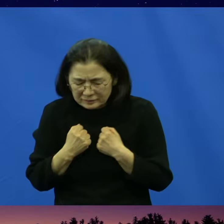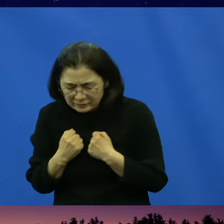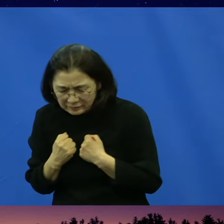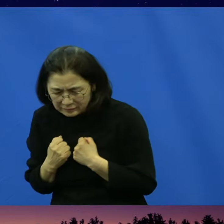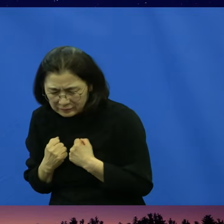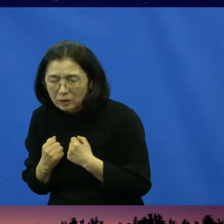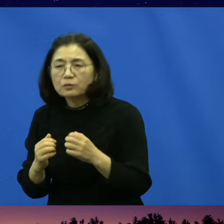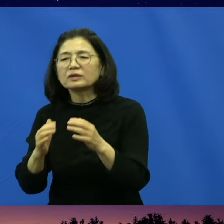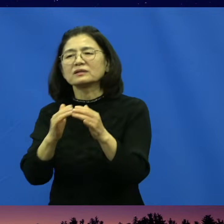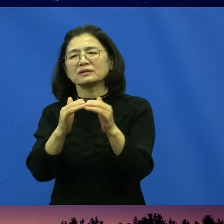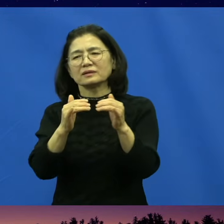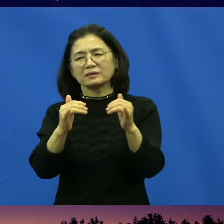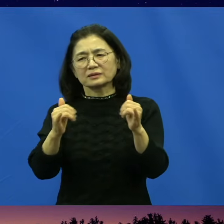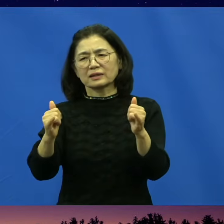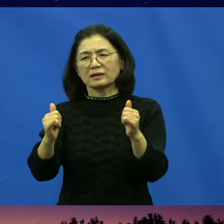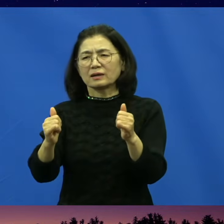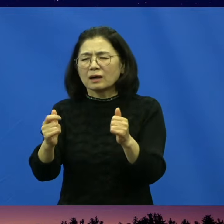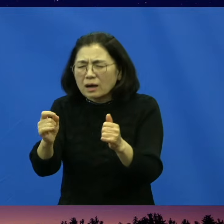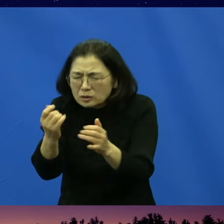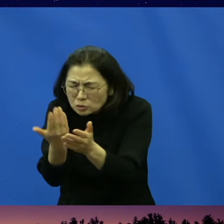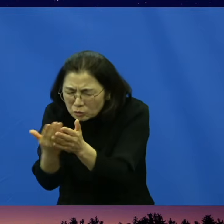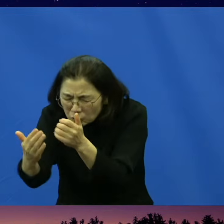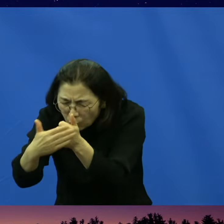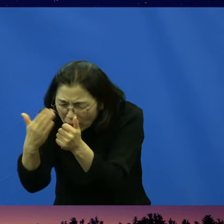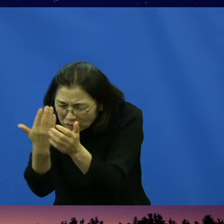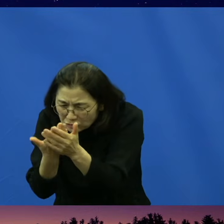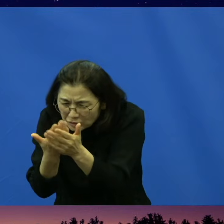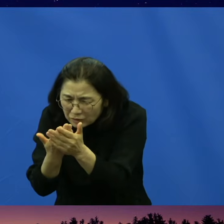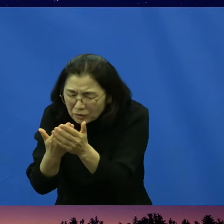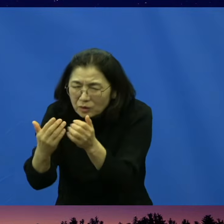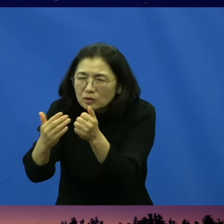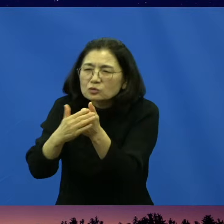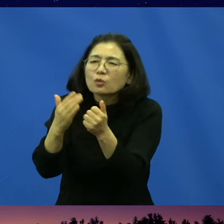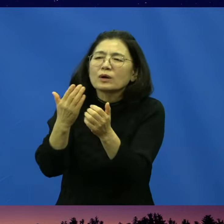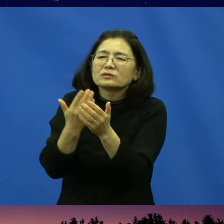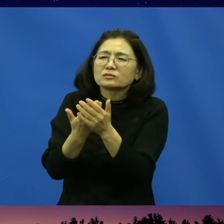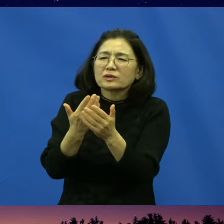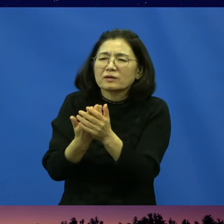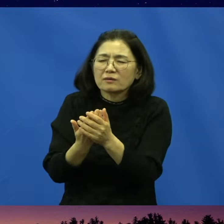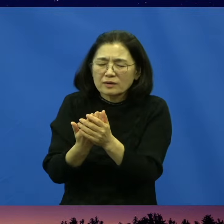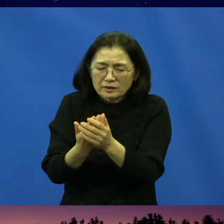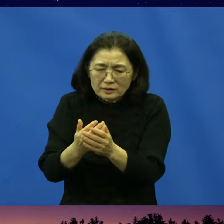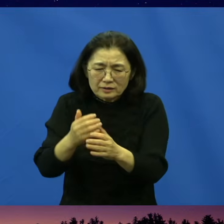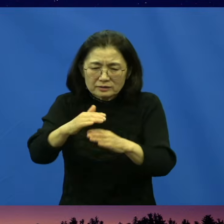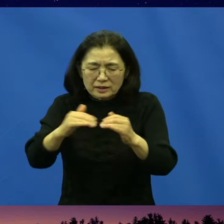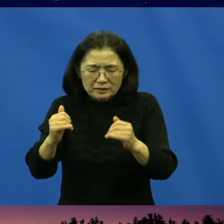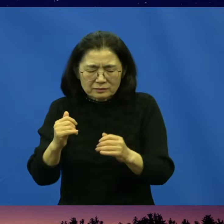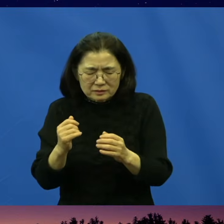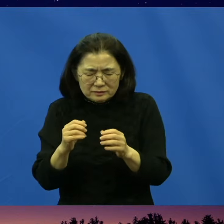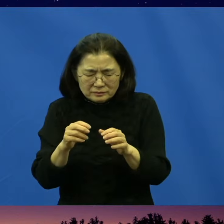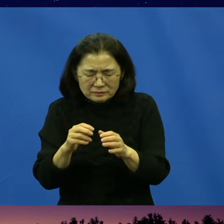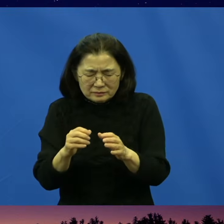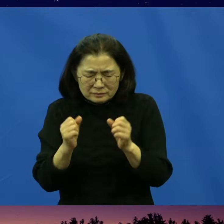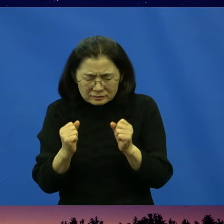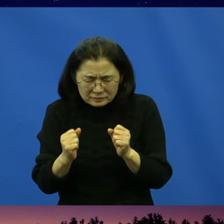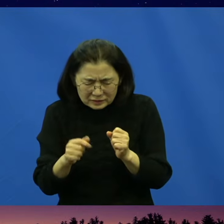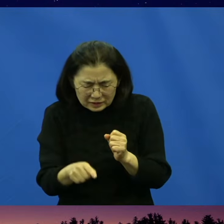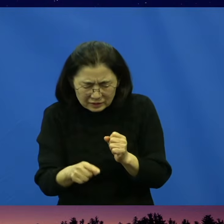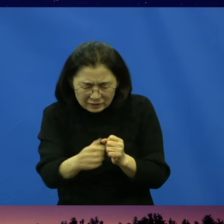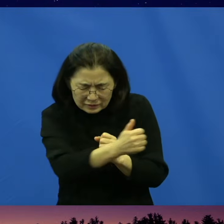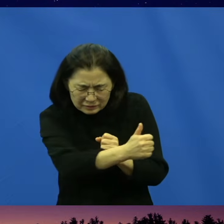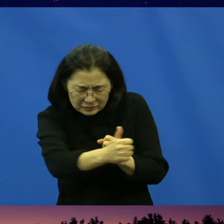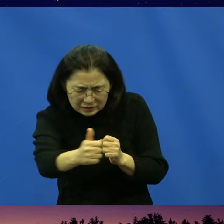그동안에는 좀 도와주세요 그렇게 기어 들어가는 목소리로 구걸하다가 이제 목이